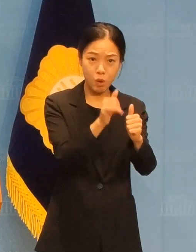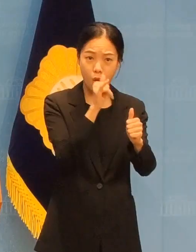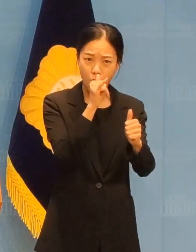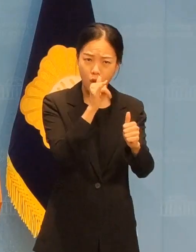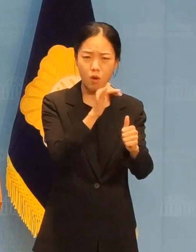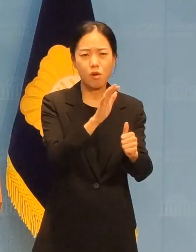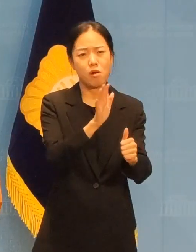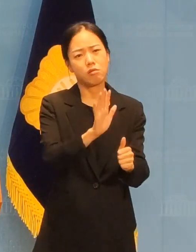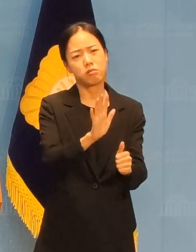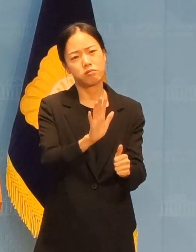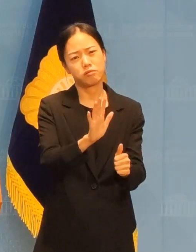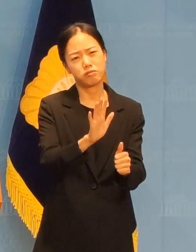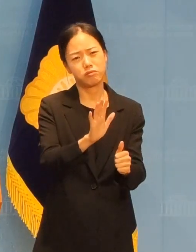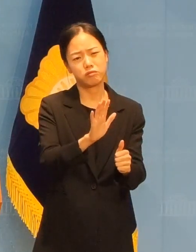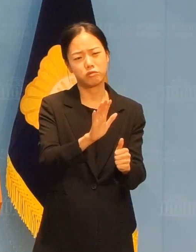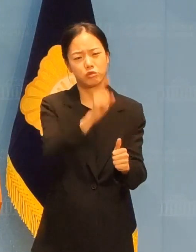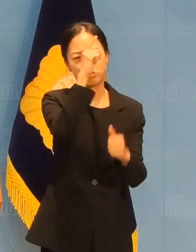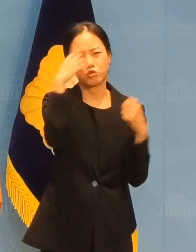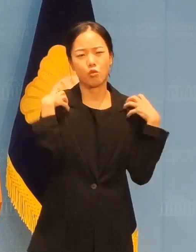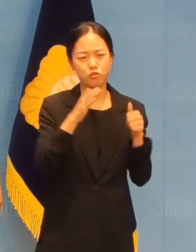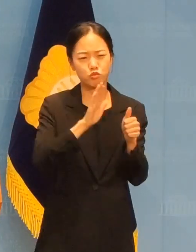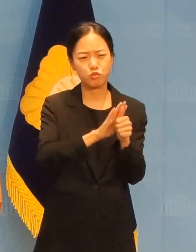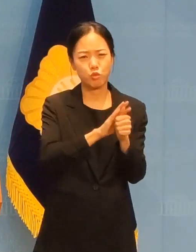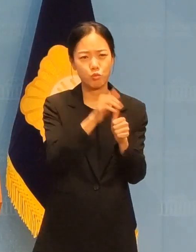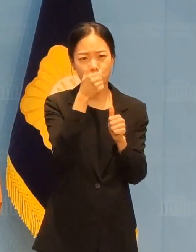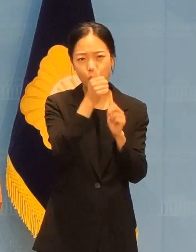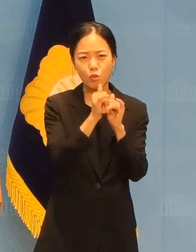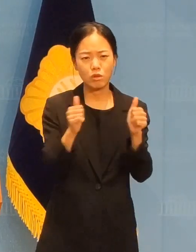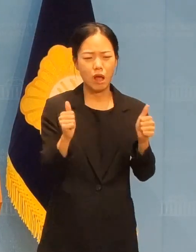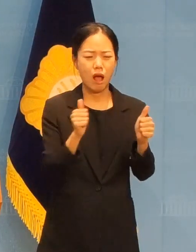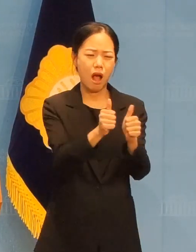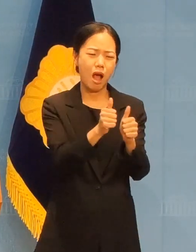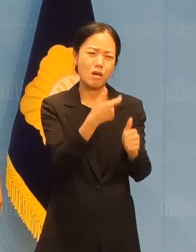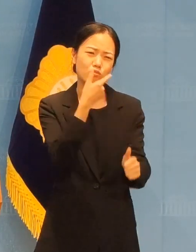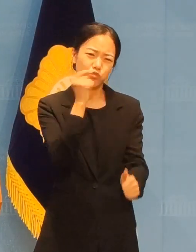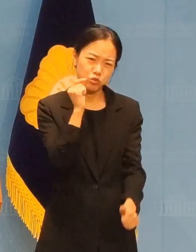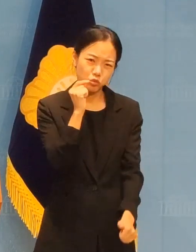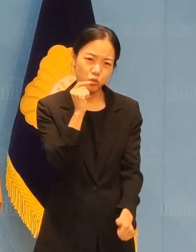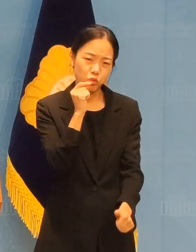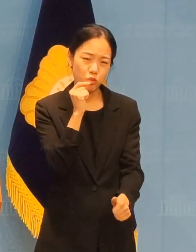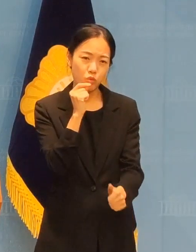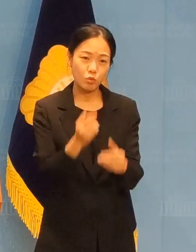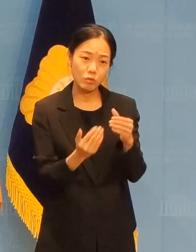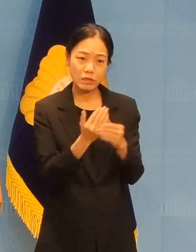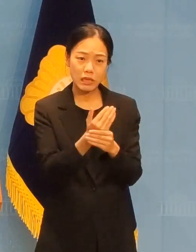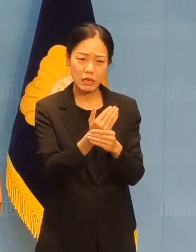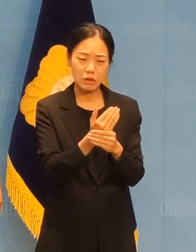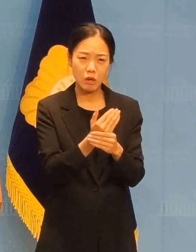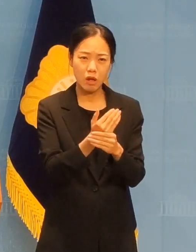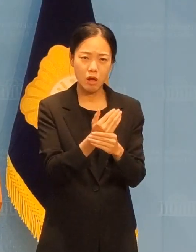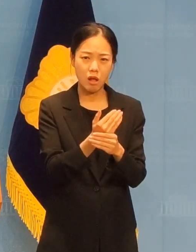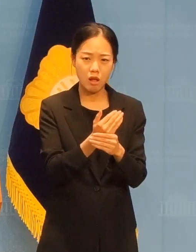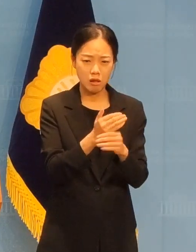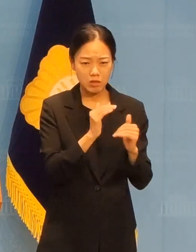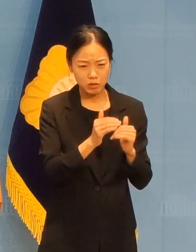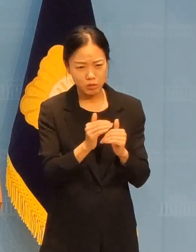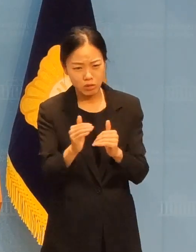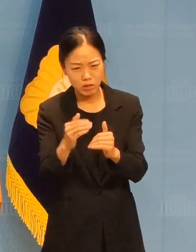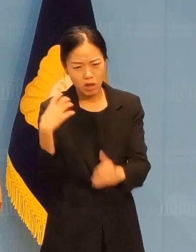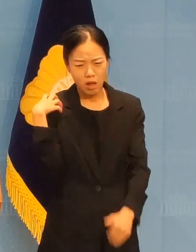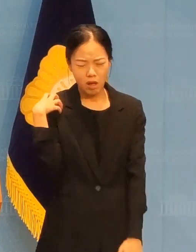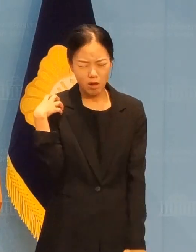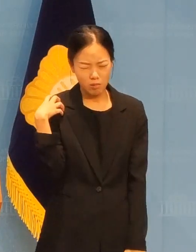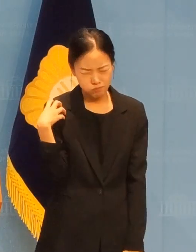과부하 상태인 국선 변호인 제도에 사건과 절차만 느리면 그 부담은 결국